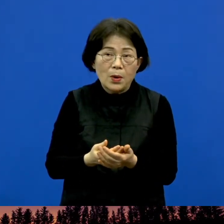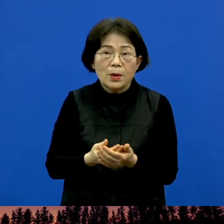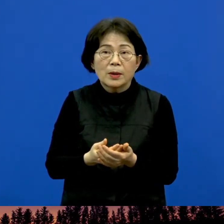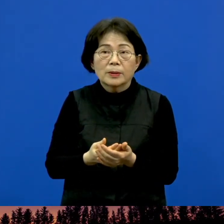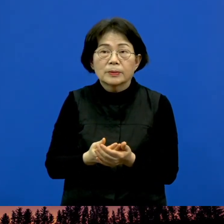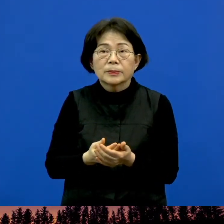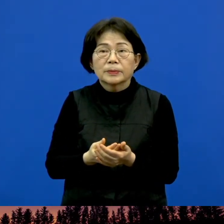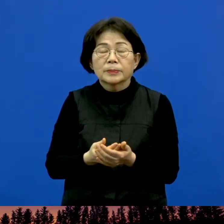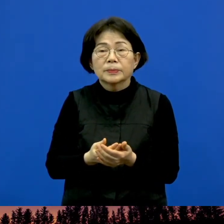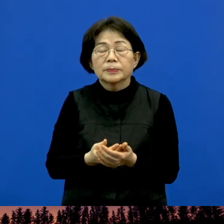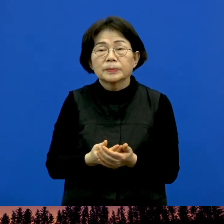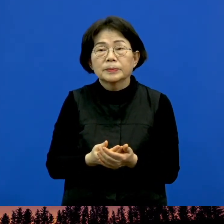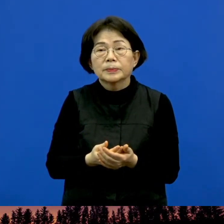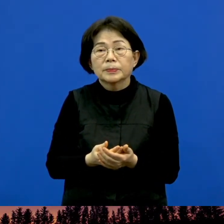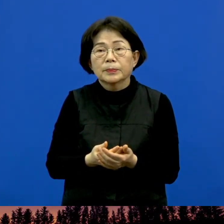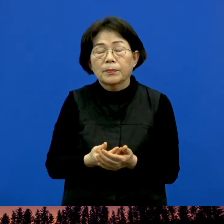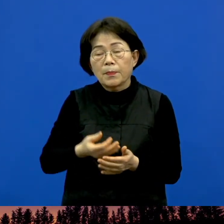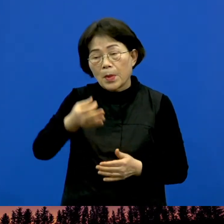자, 여러분